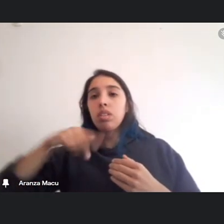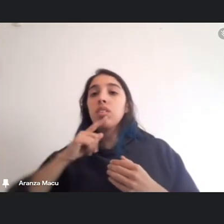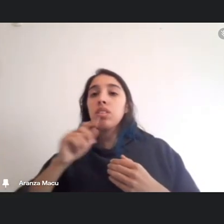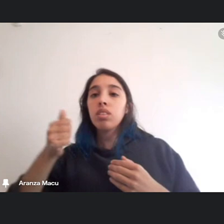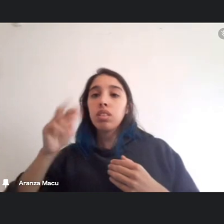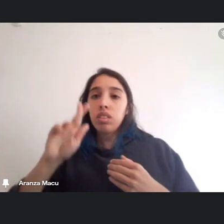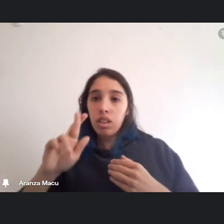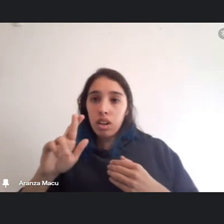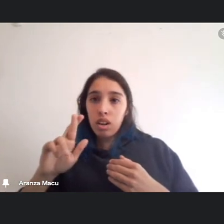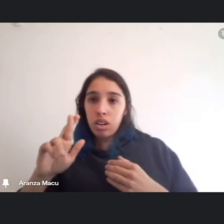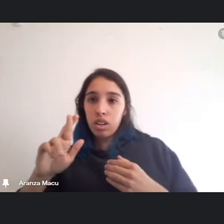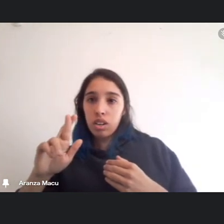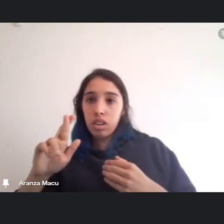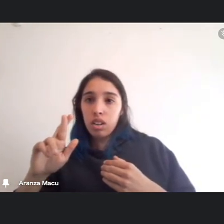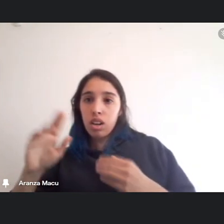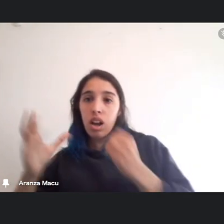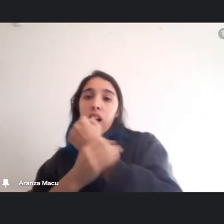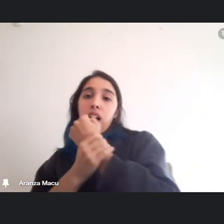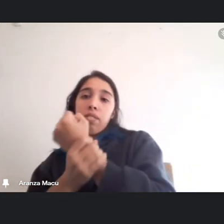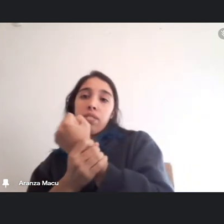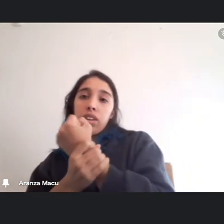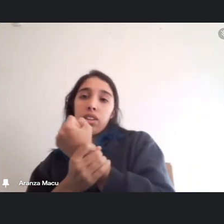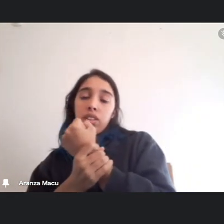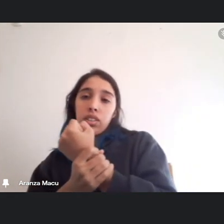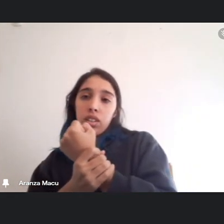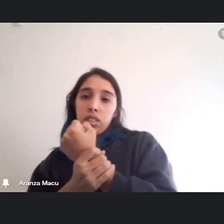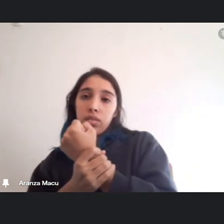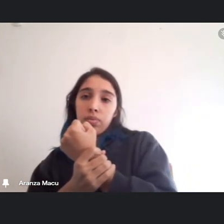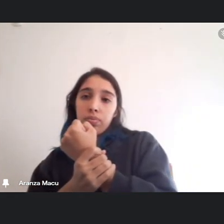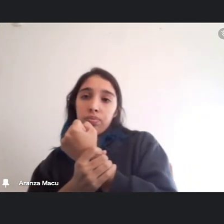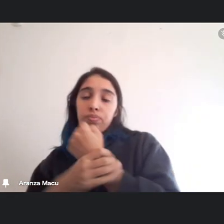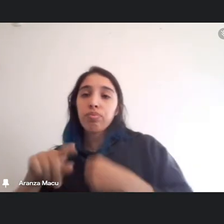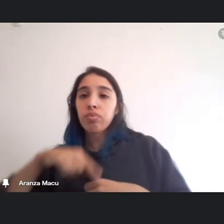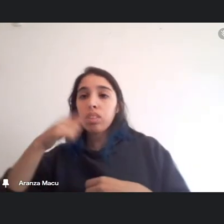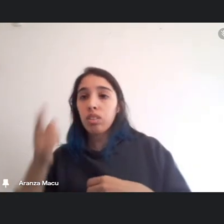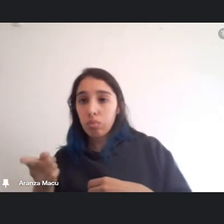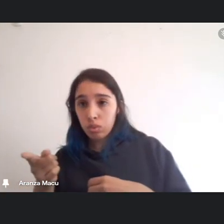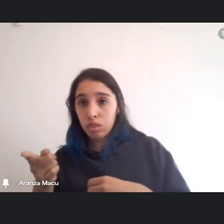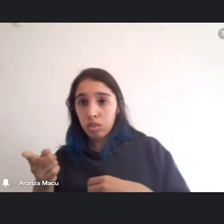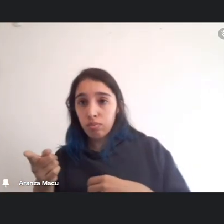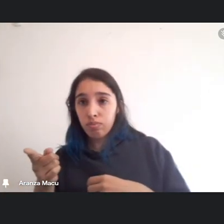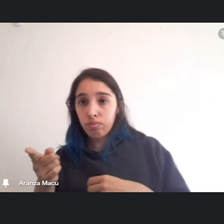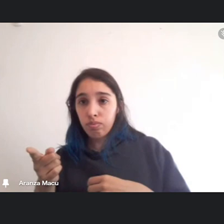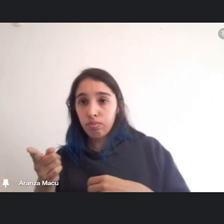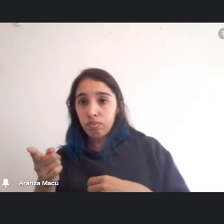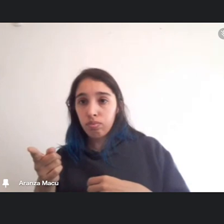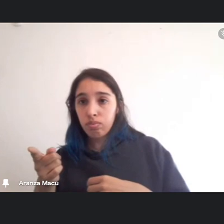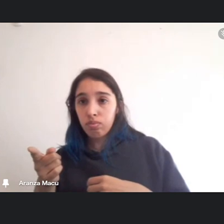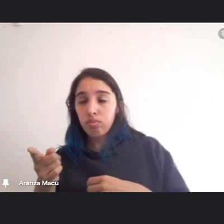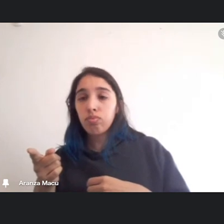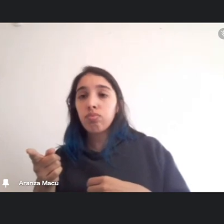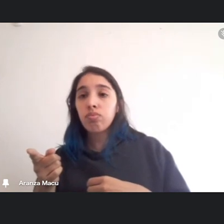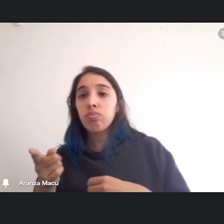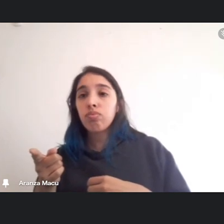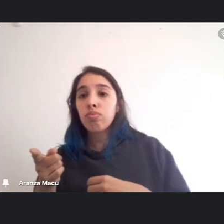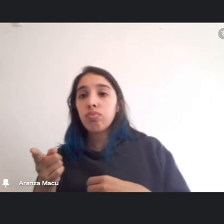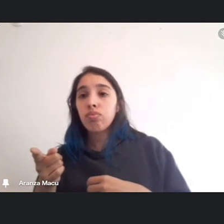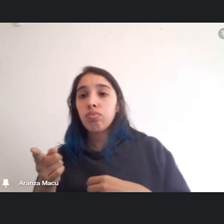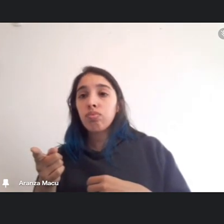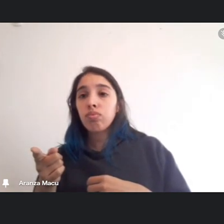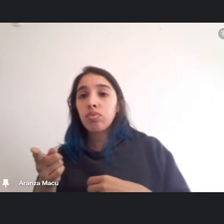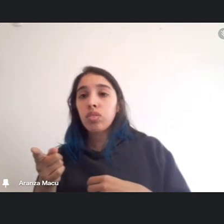colocamos... to use, las dos que quedan afuera. Habilidad para usar o de usar, ¿sí? ¿Qué cosa queda